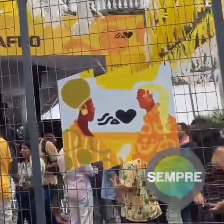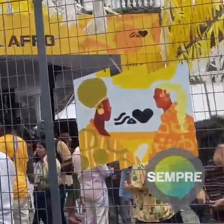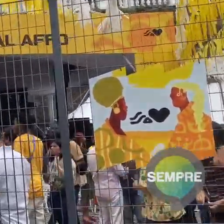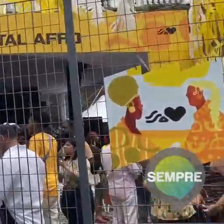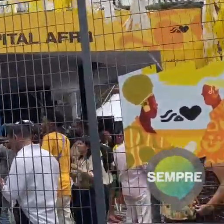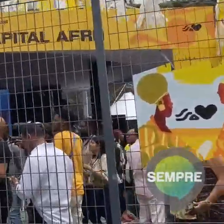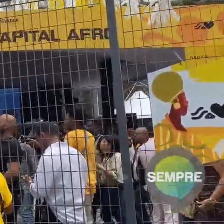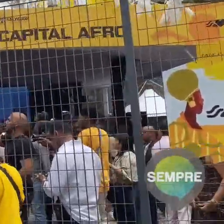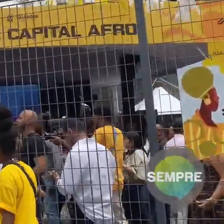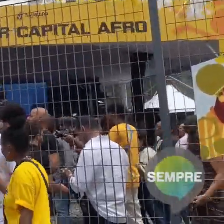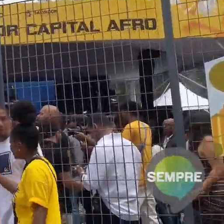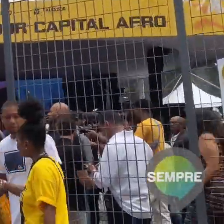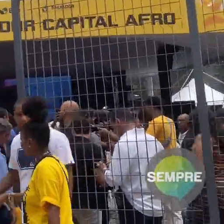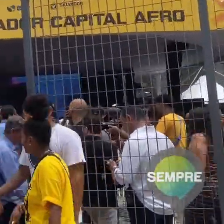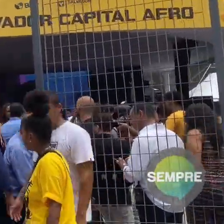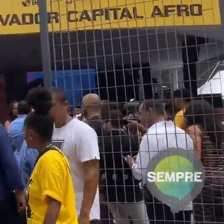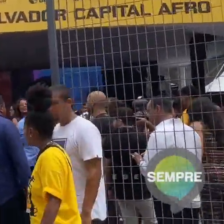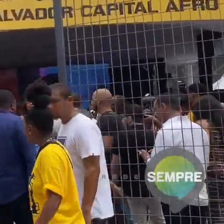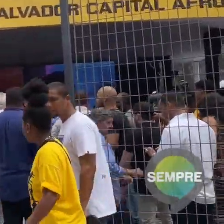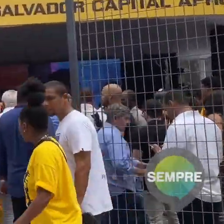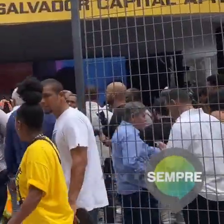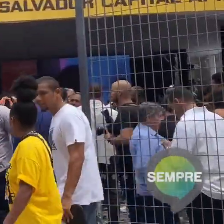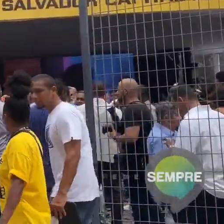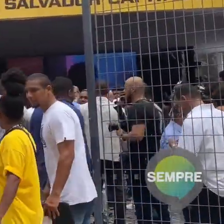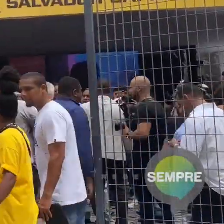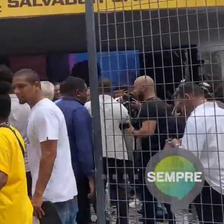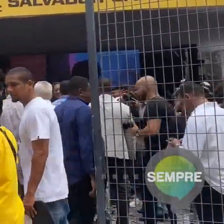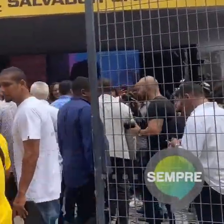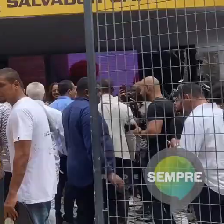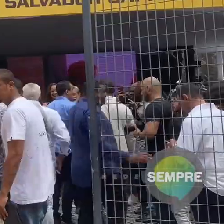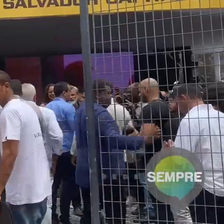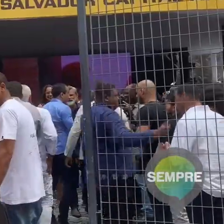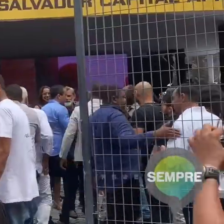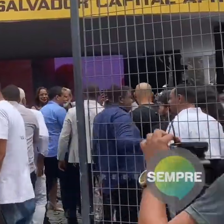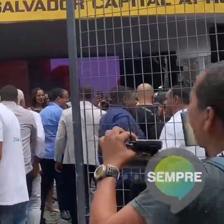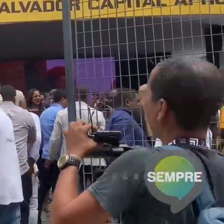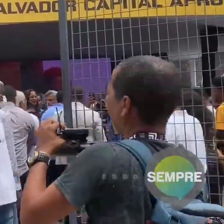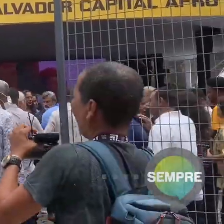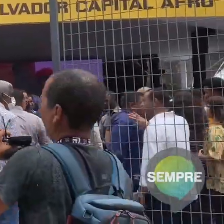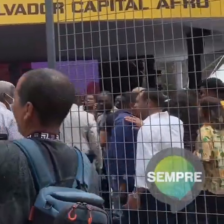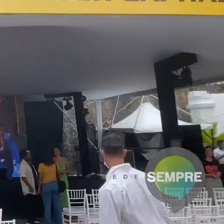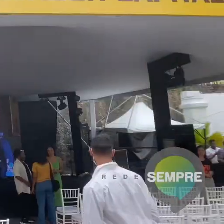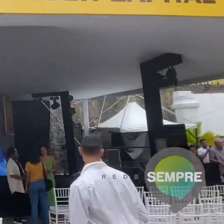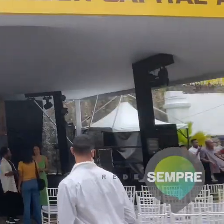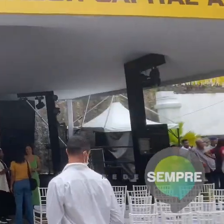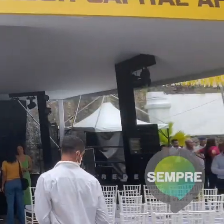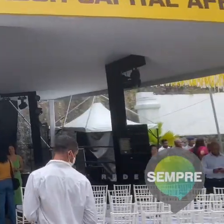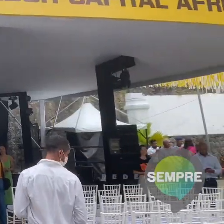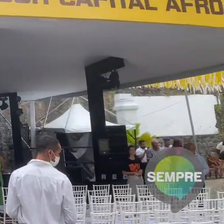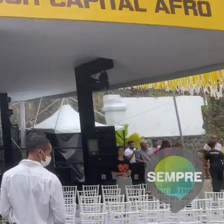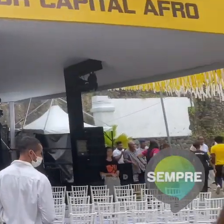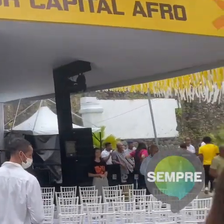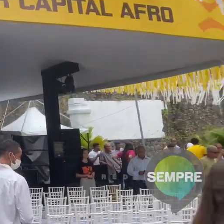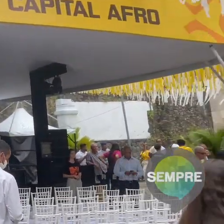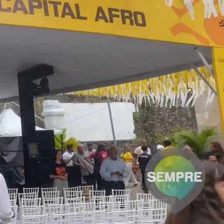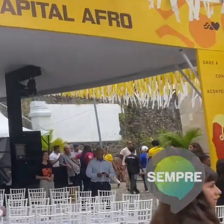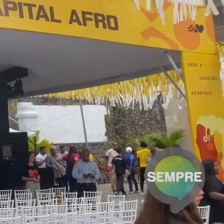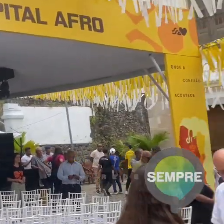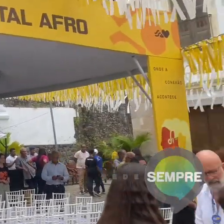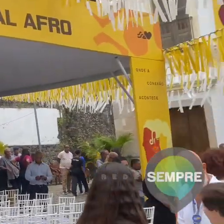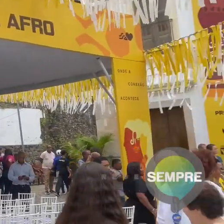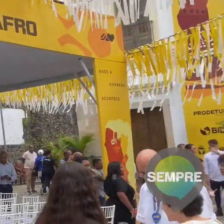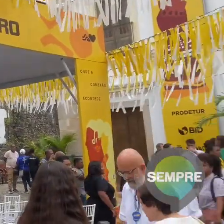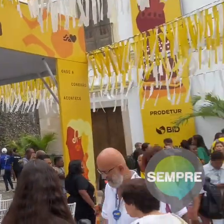do continente africano. As diversas etnias africanas que aqui aportaram ao longo dos séculos constituíram uma